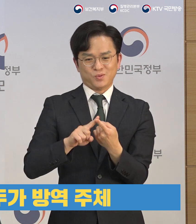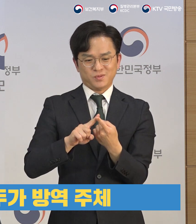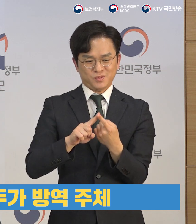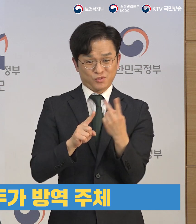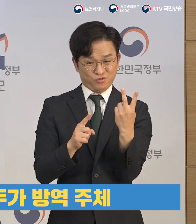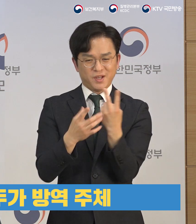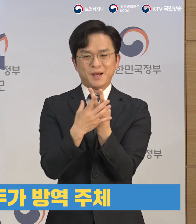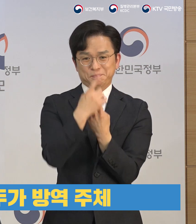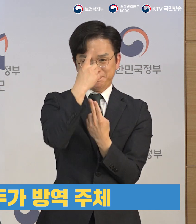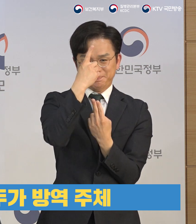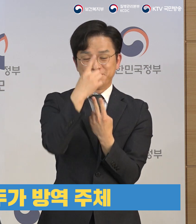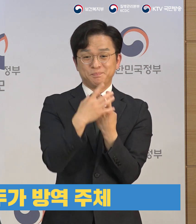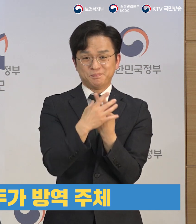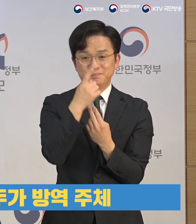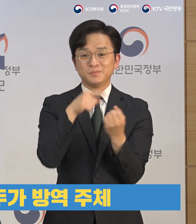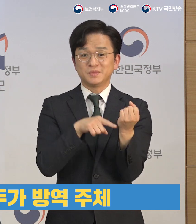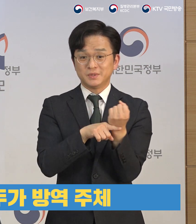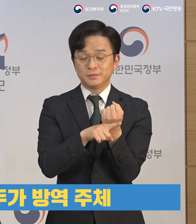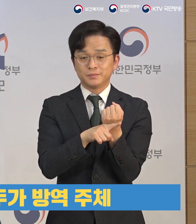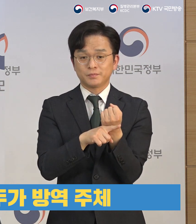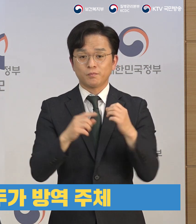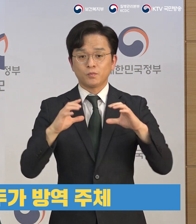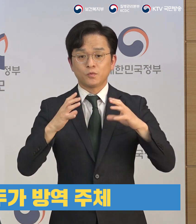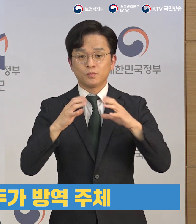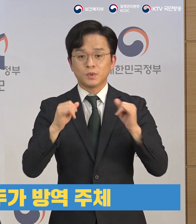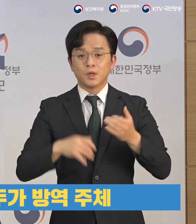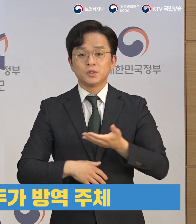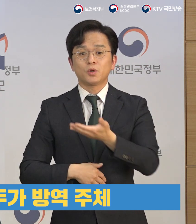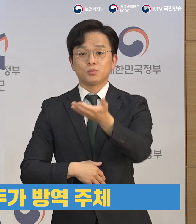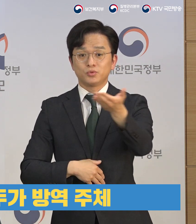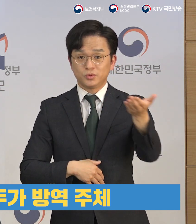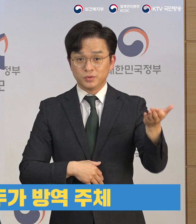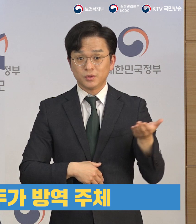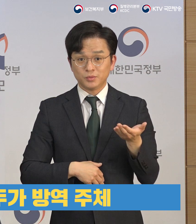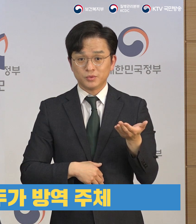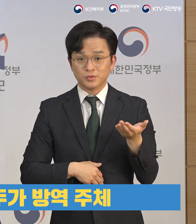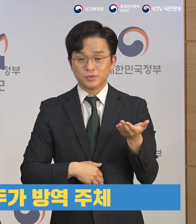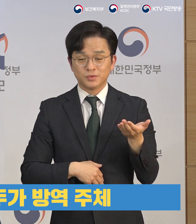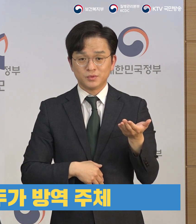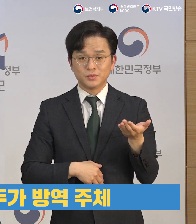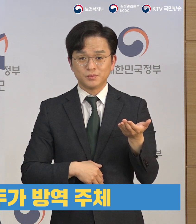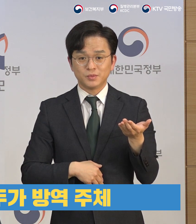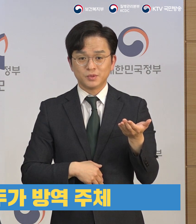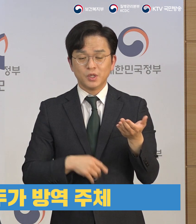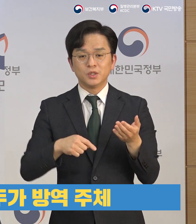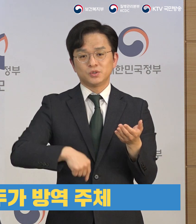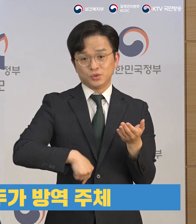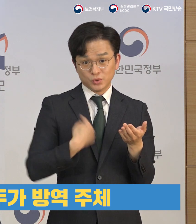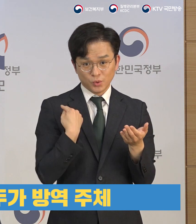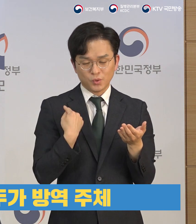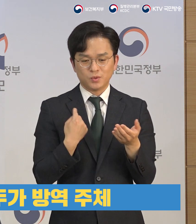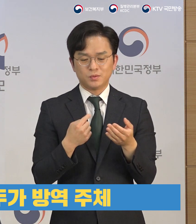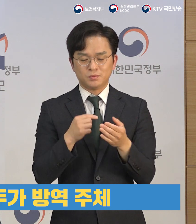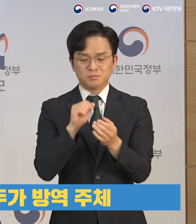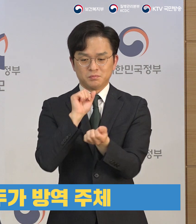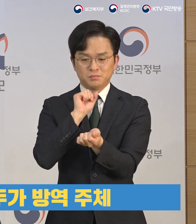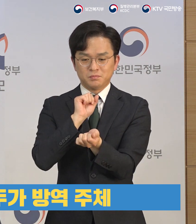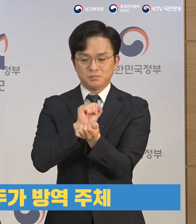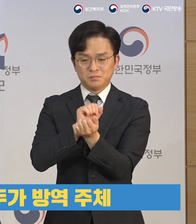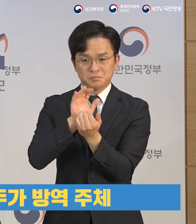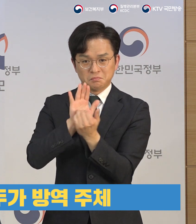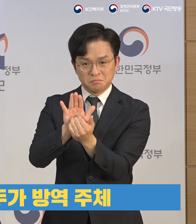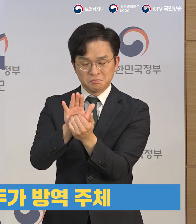점을 의미에요 된다는 의미이며 국민 여러분들께서 구나 일부의 전파를 막을 수 있는 새로운 일상을